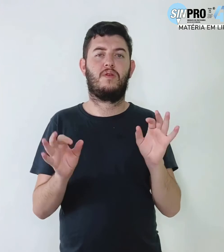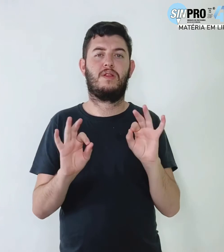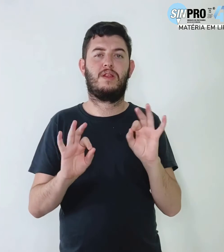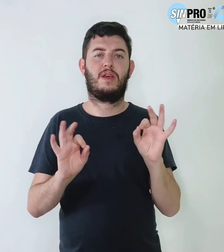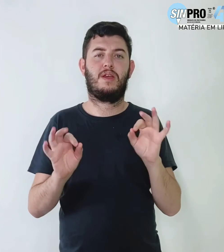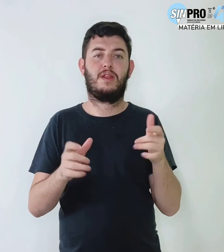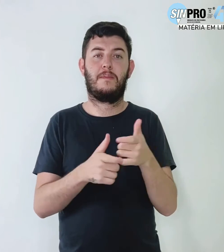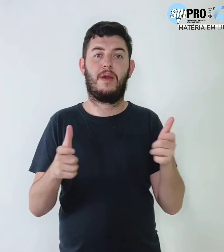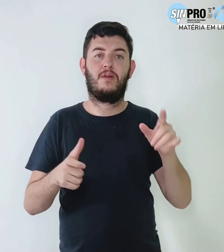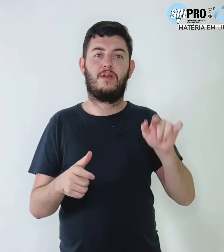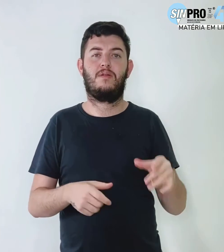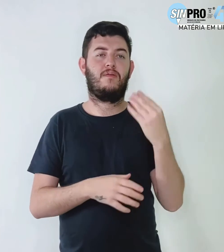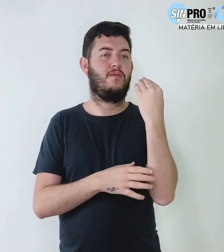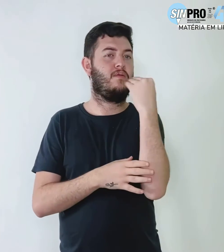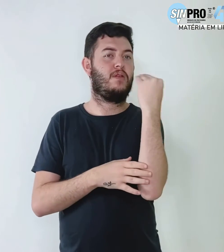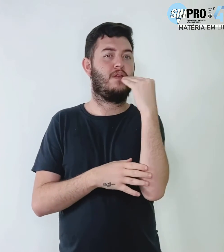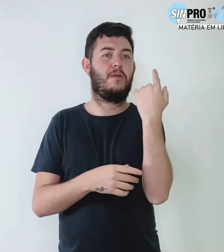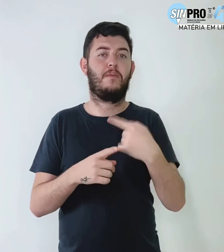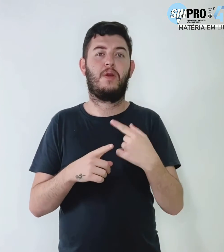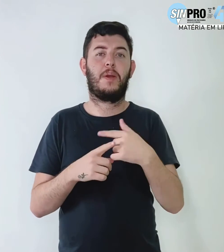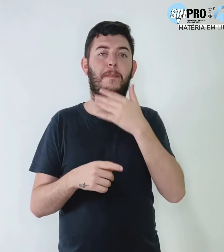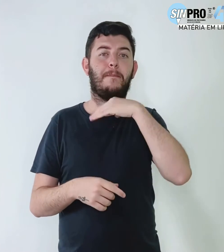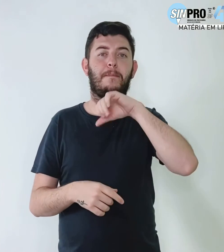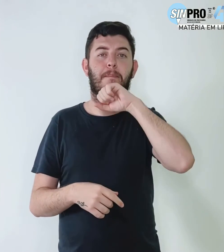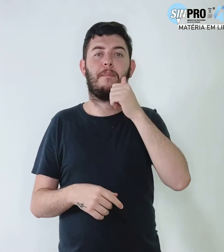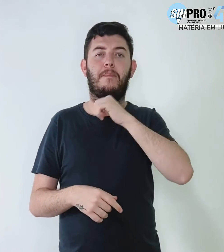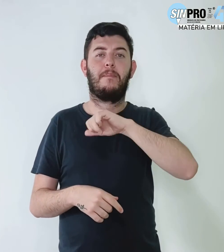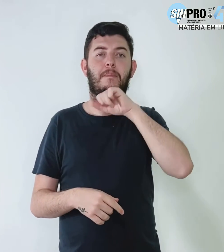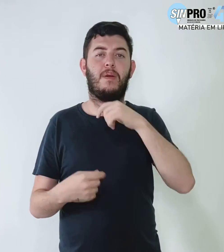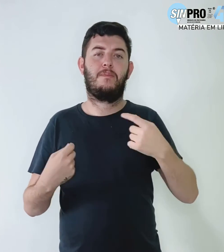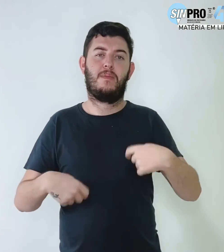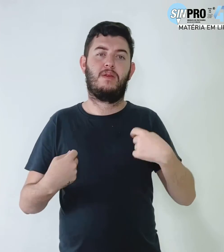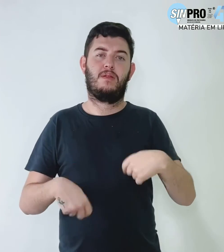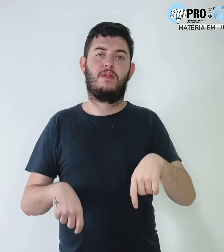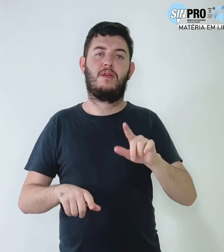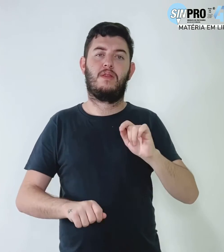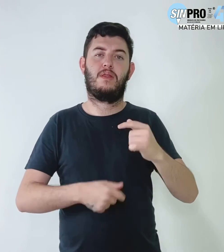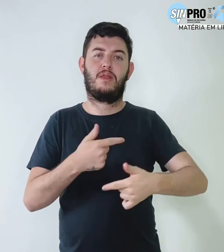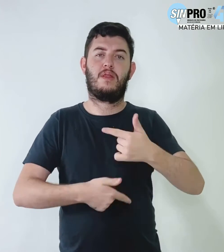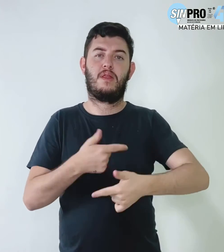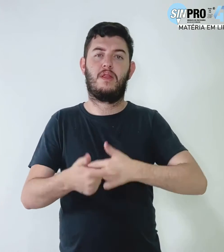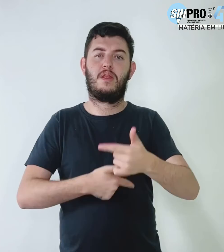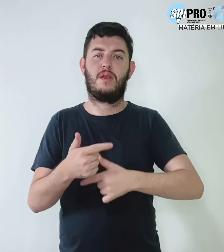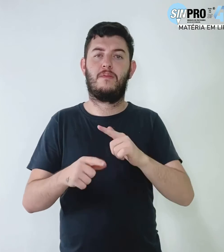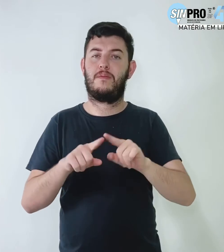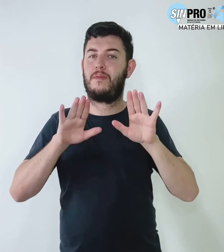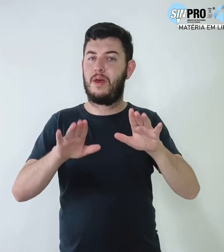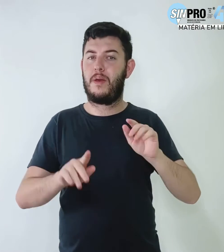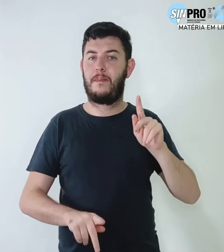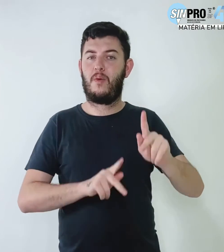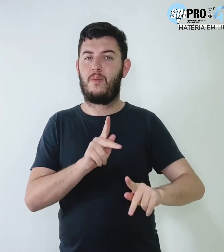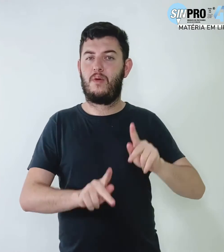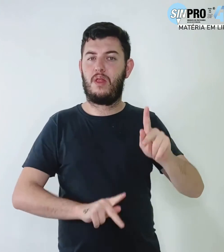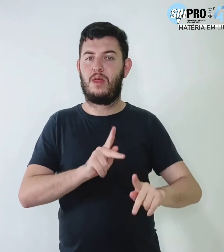e muitas delas estão vulneráveis porque os pais precisam trabalhar. A população